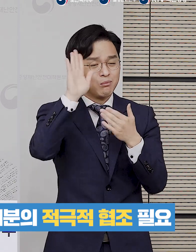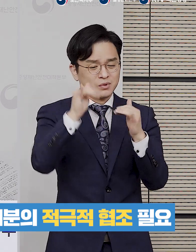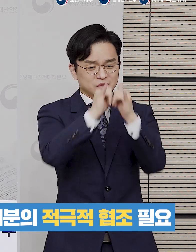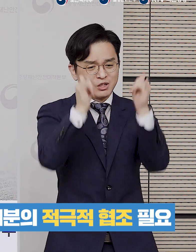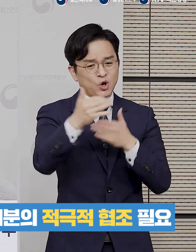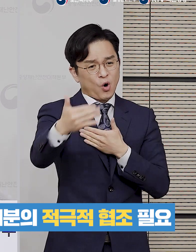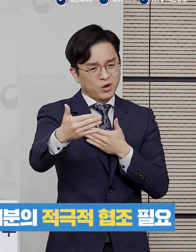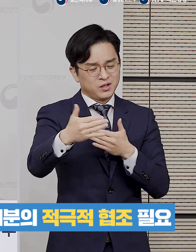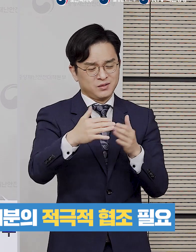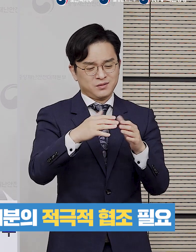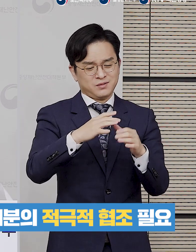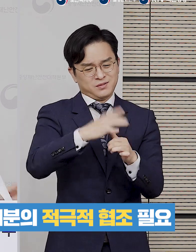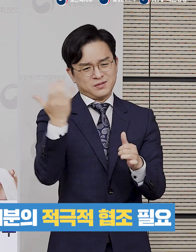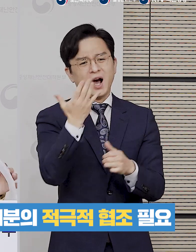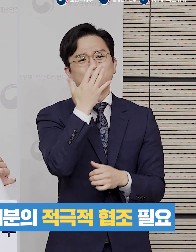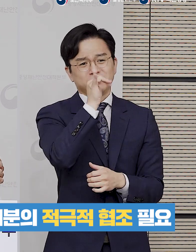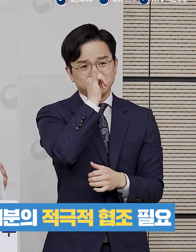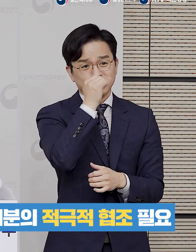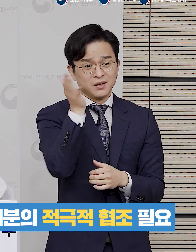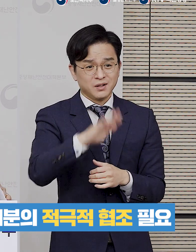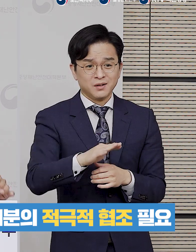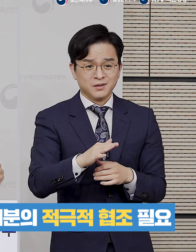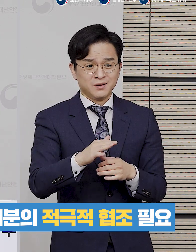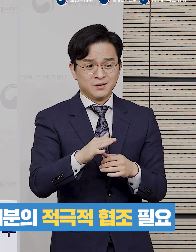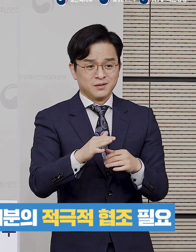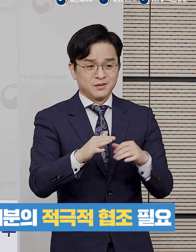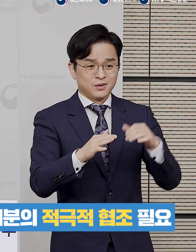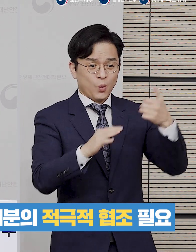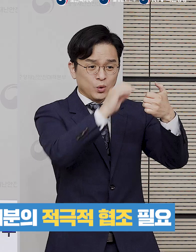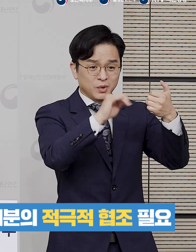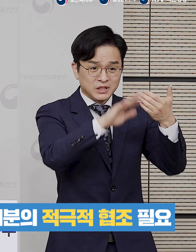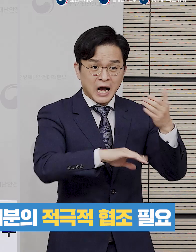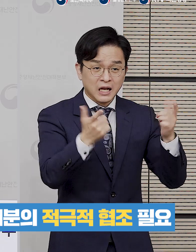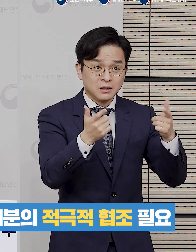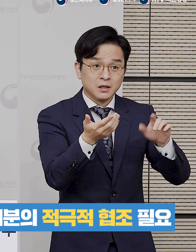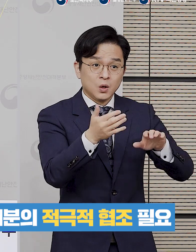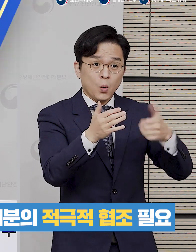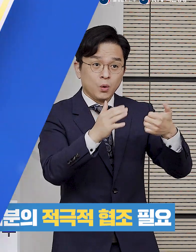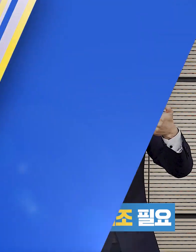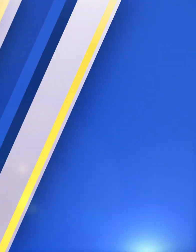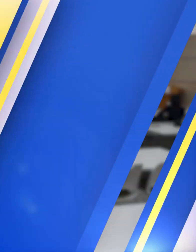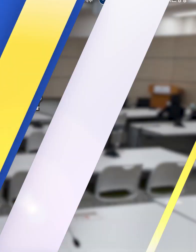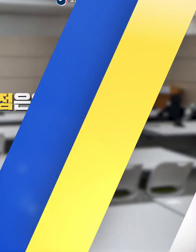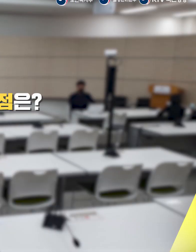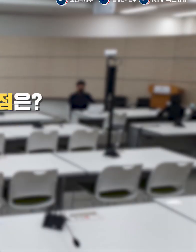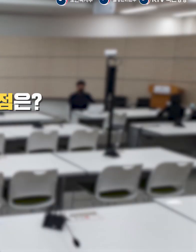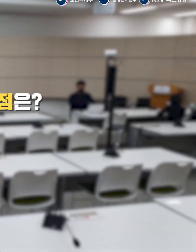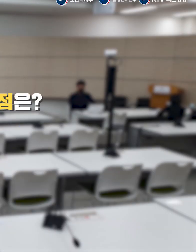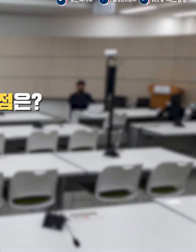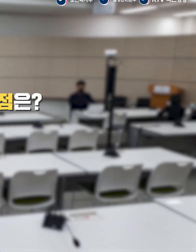적극적인 이해 그리고 협조 이러한 것이 있어야지만 가능할 것으로 봅니다.